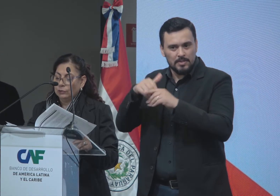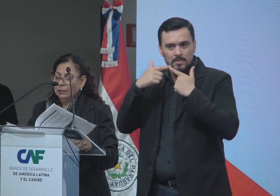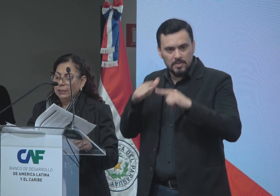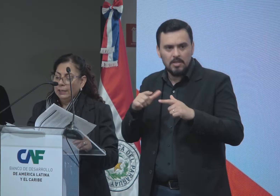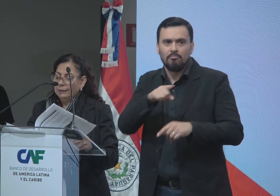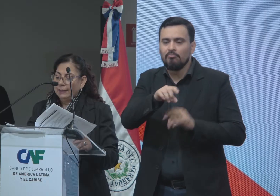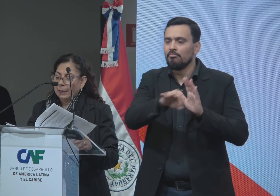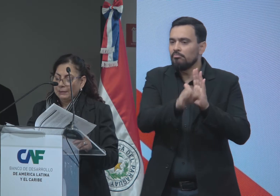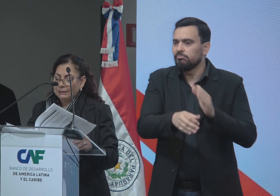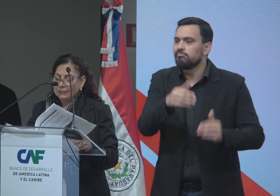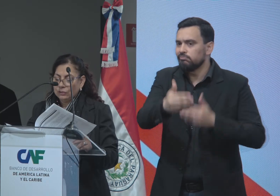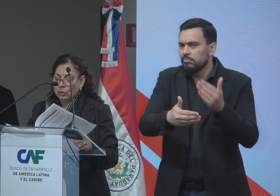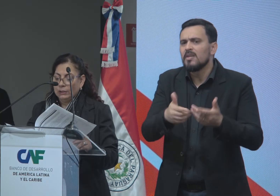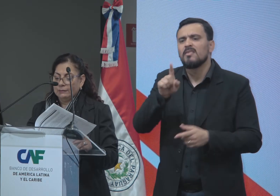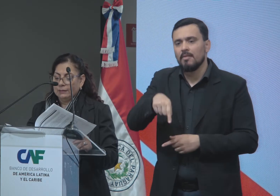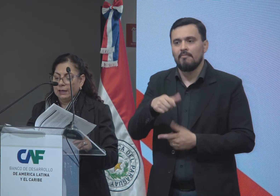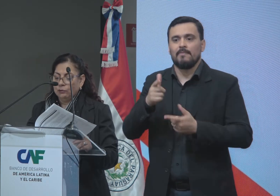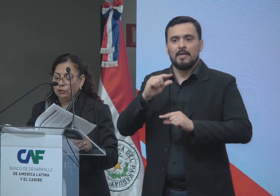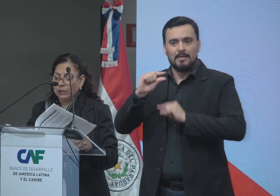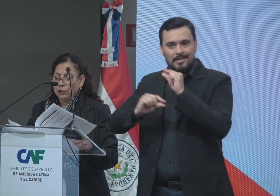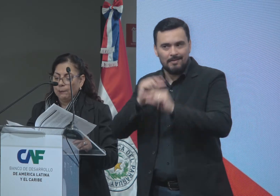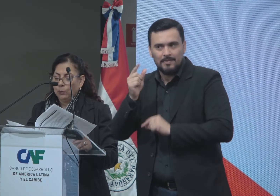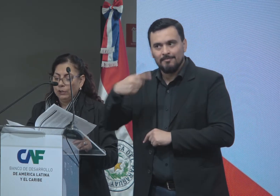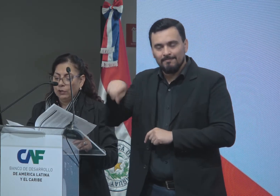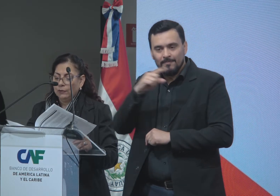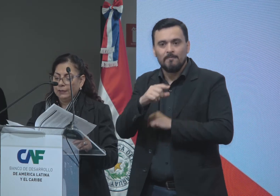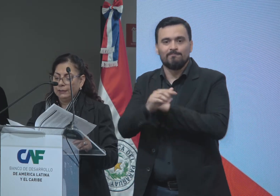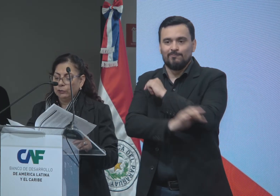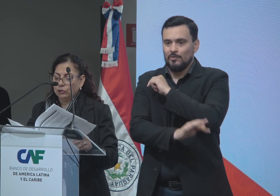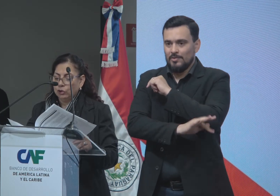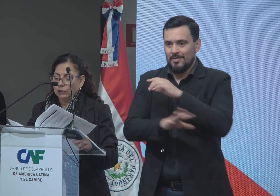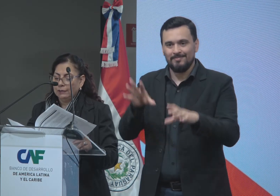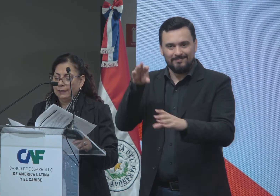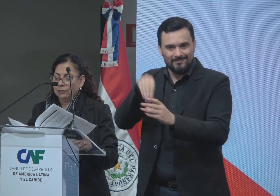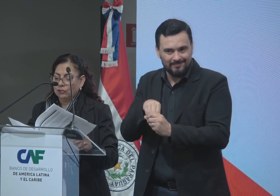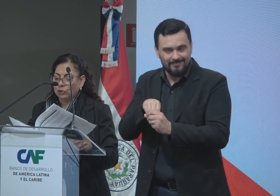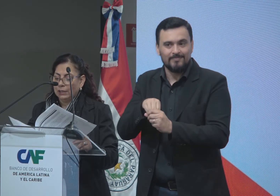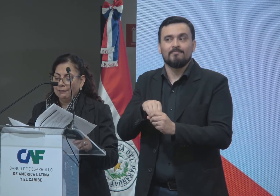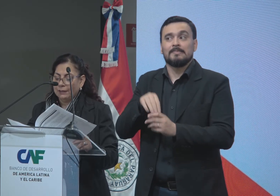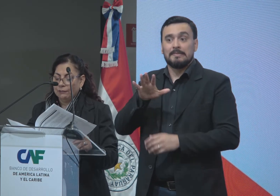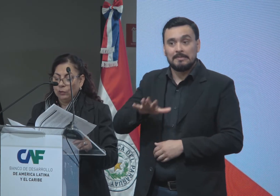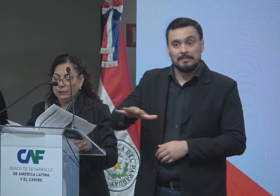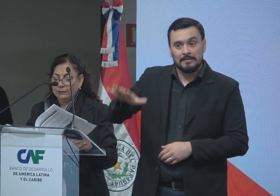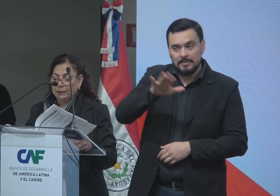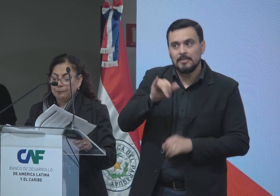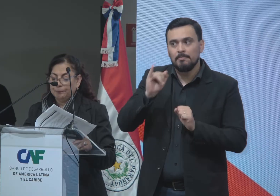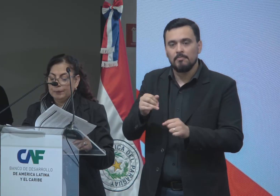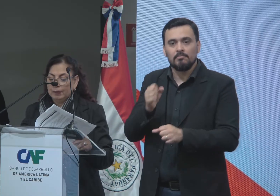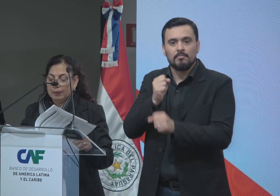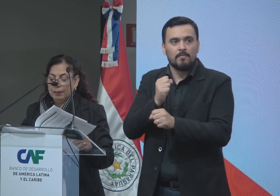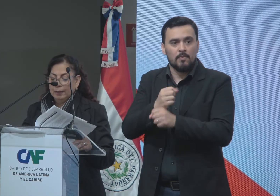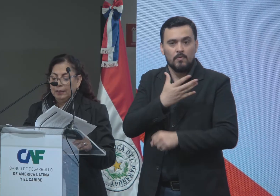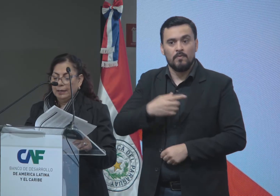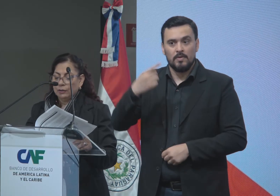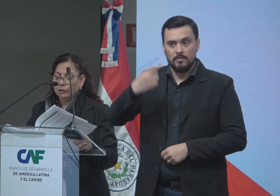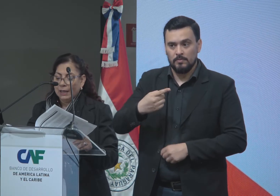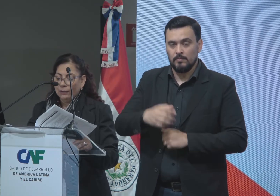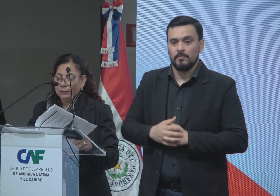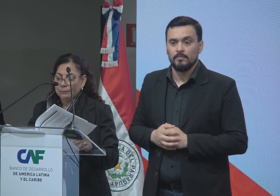implementación de capacitaciones a funcionarios públicos de la institución y de la zona de influencia.